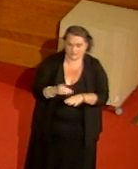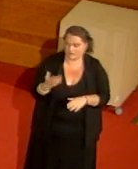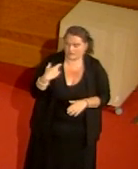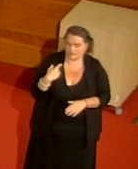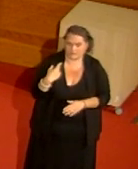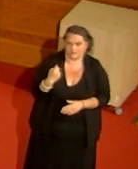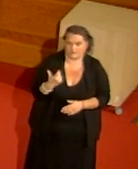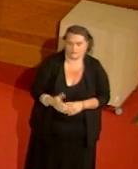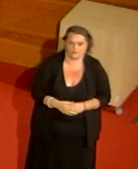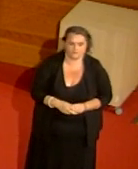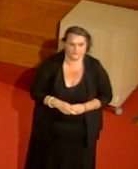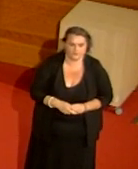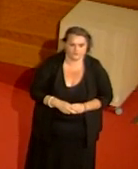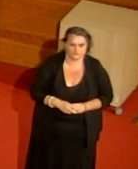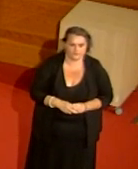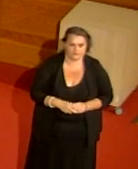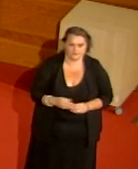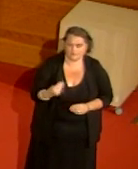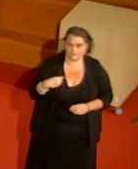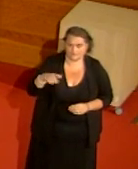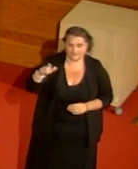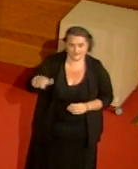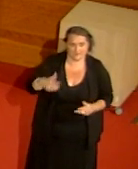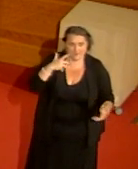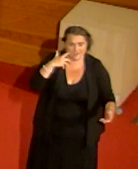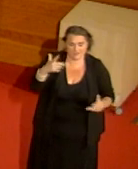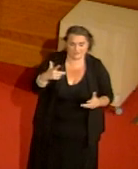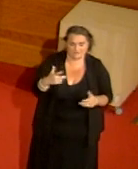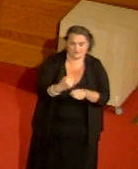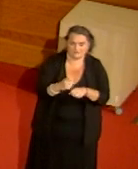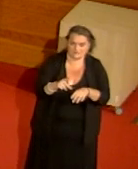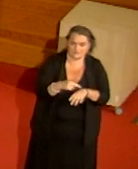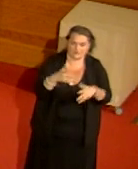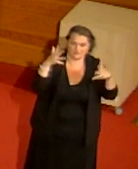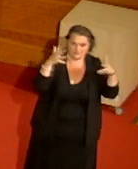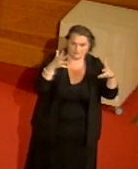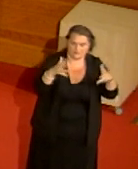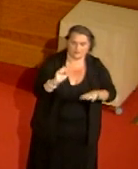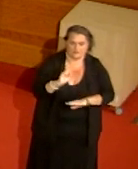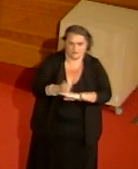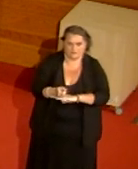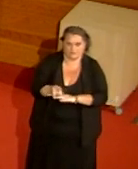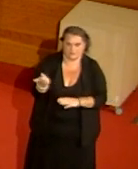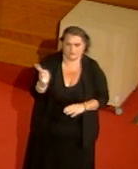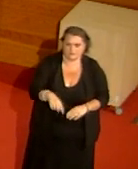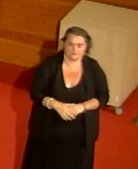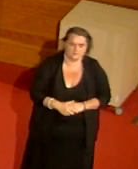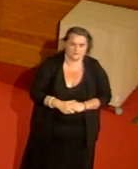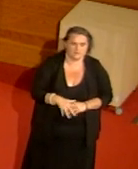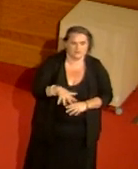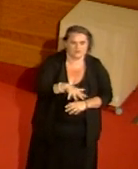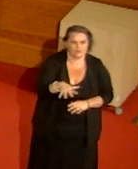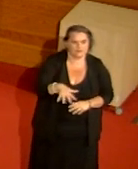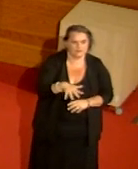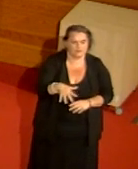2017 remedios arte eta cultura digital burco proiektu ahular eta zuar ien meeko hezo